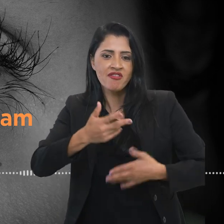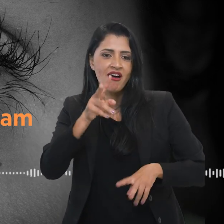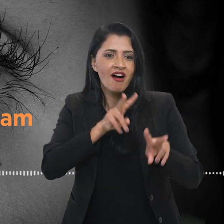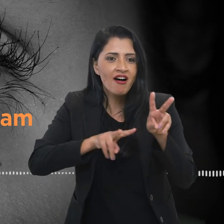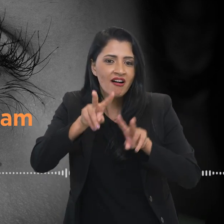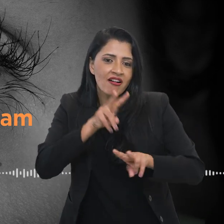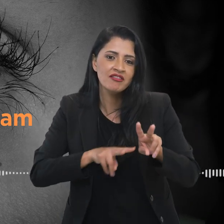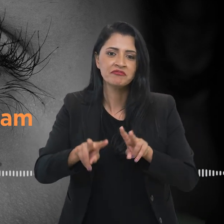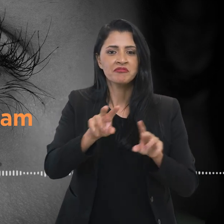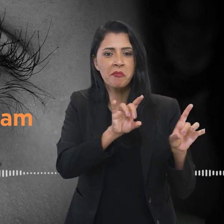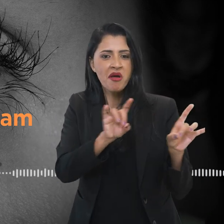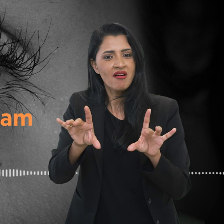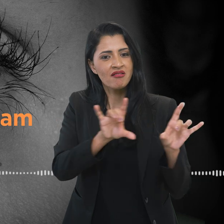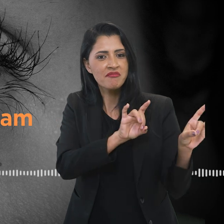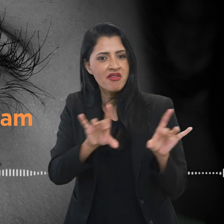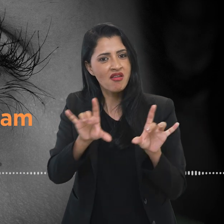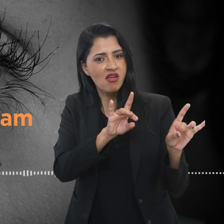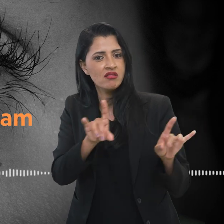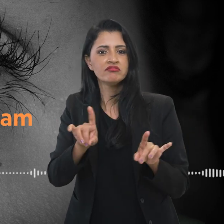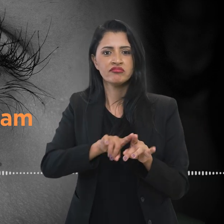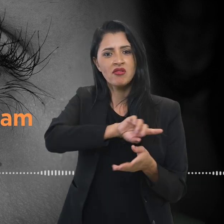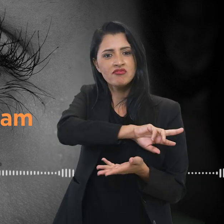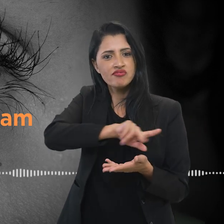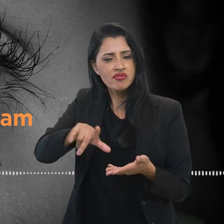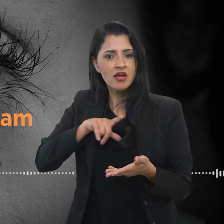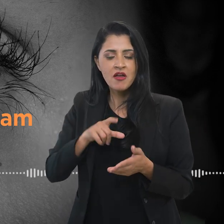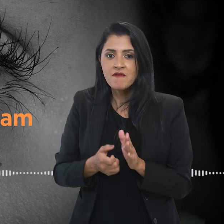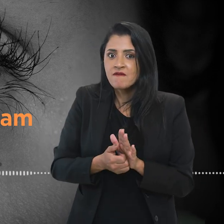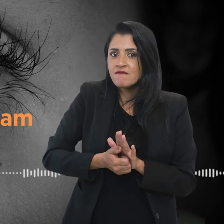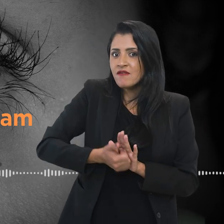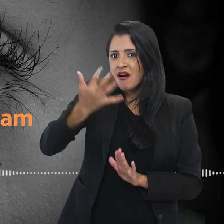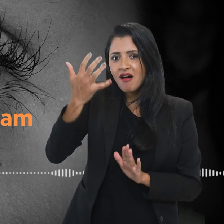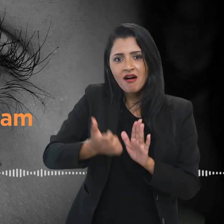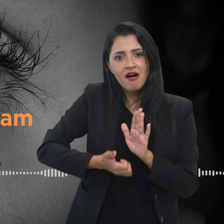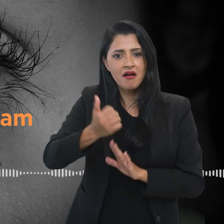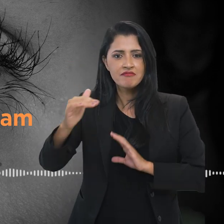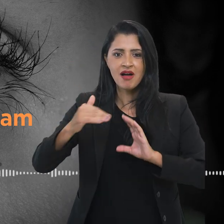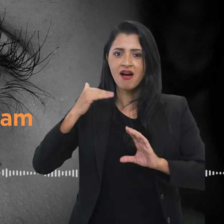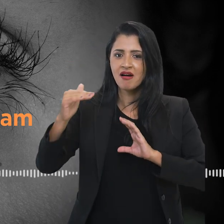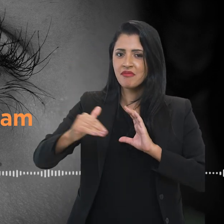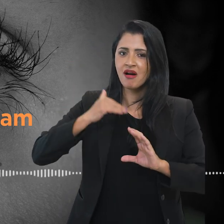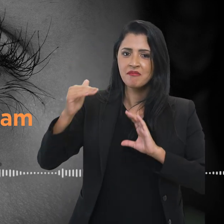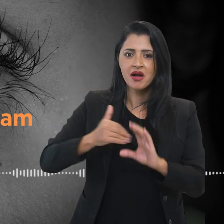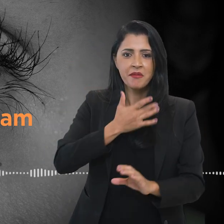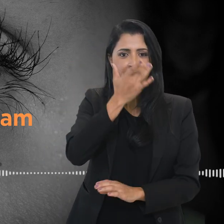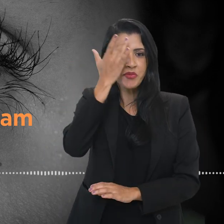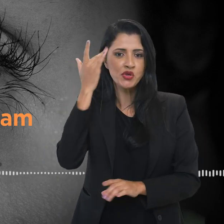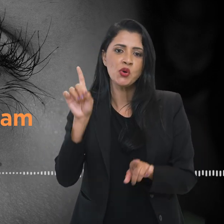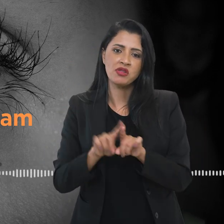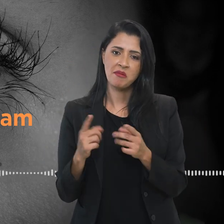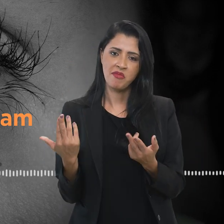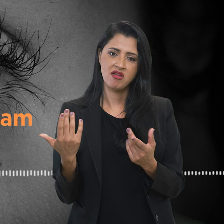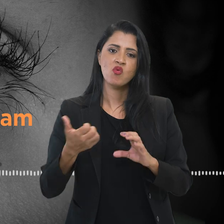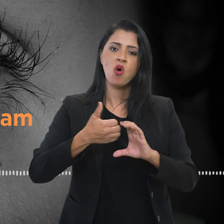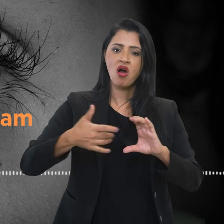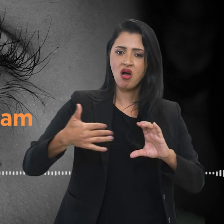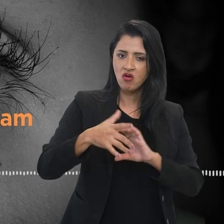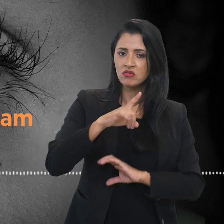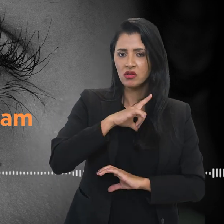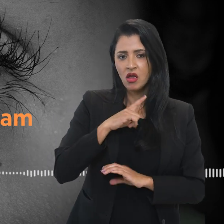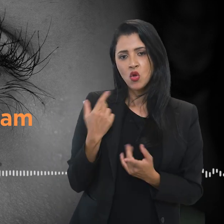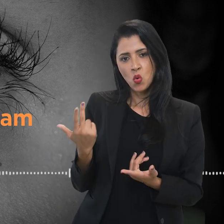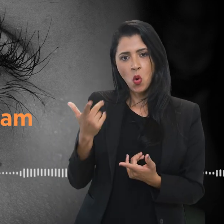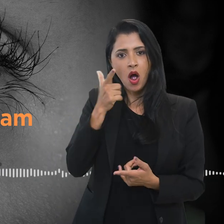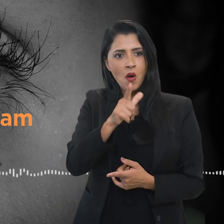comentários, visualizações, compartilhamentos e muitas mensagens de pessoas que também têm doenças raras, que